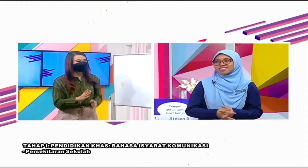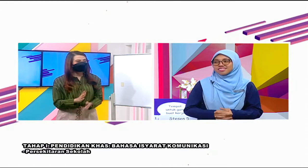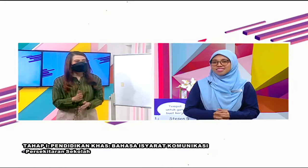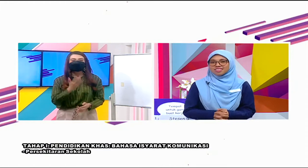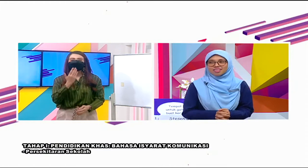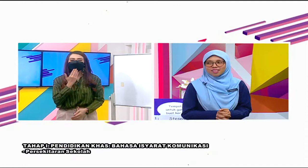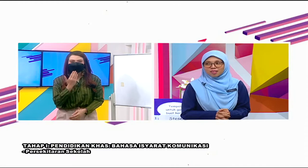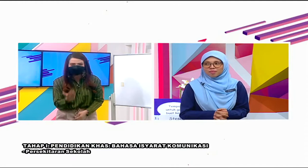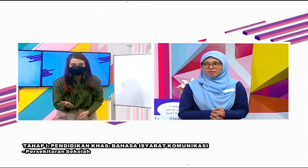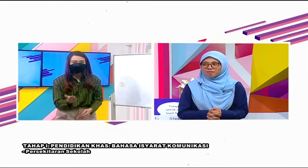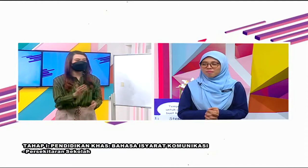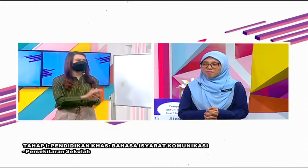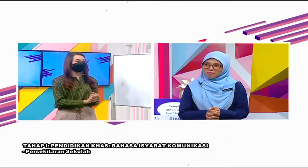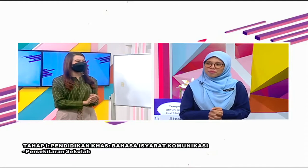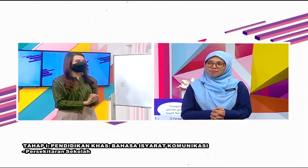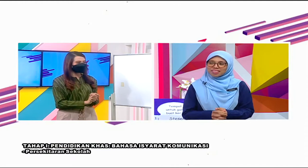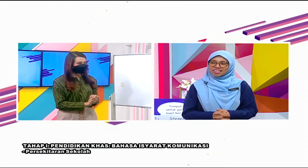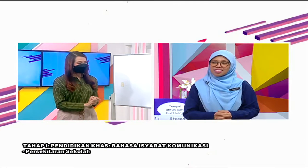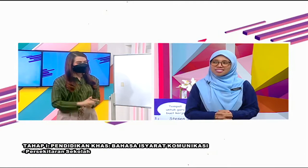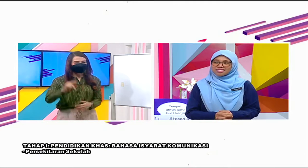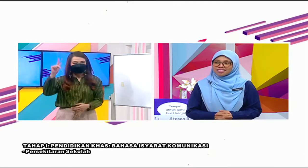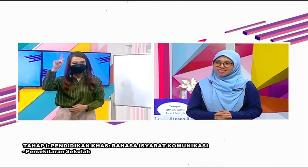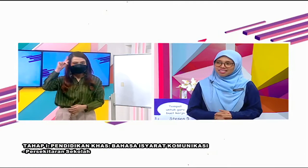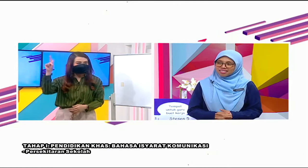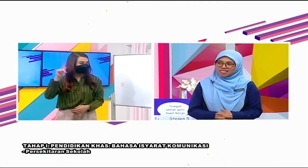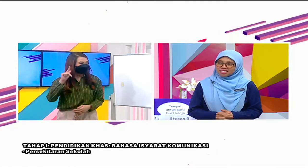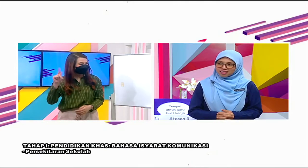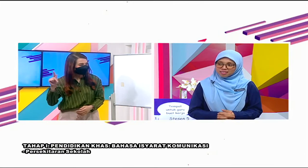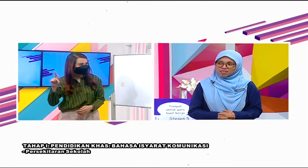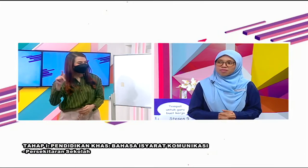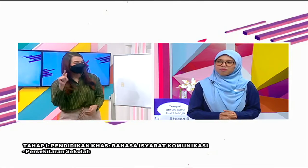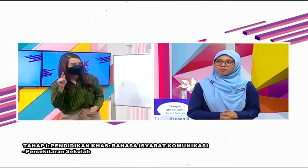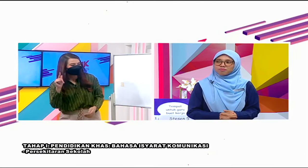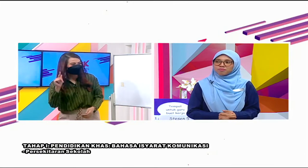Okey, terima kasih banyak-banyak Cikgu Atika dan Cikgu Kazain. Atika macam mana?